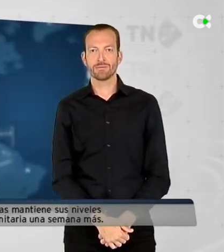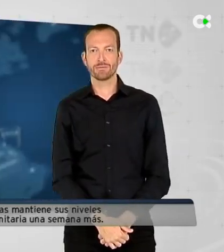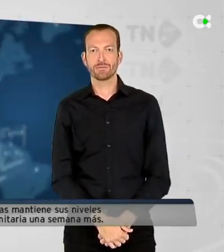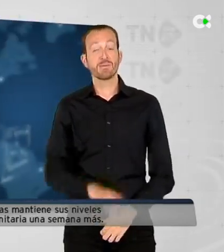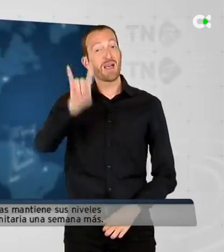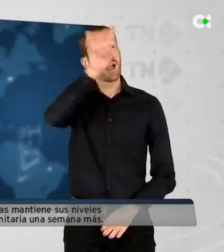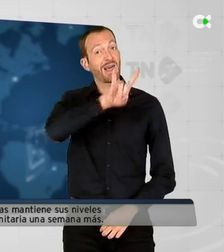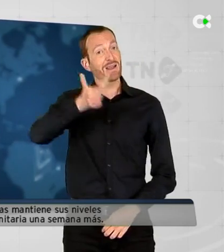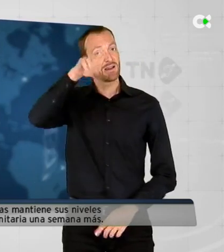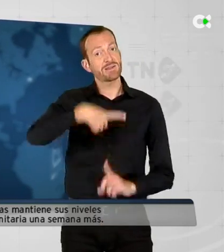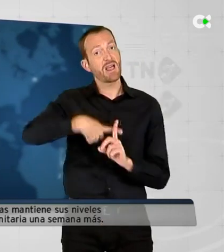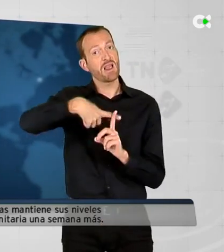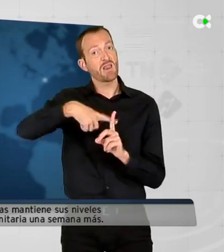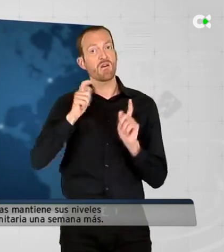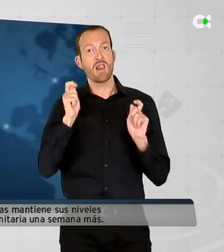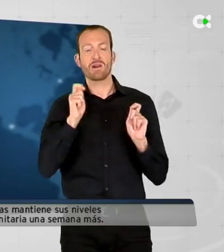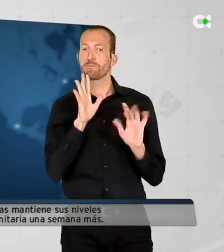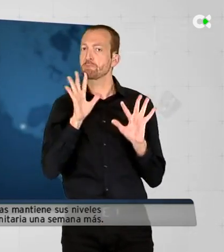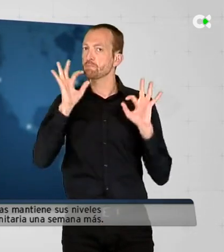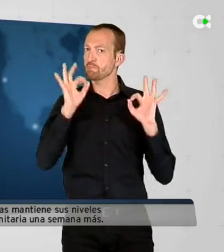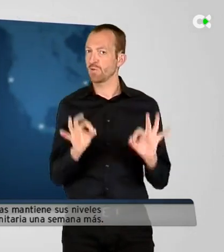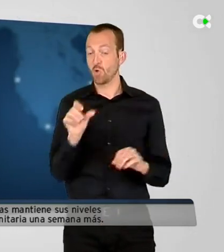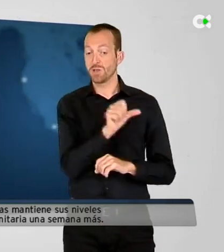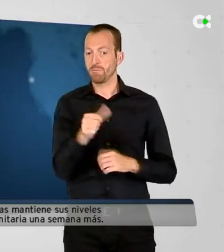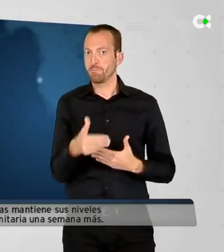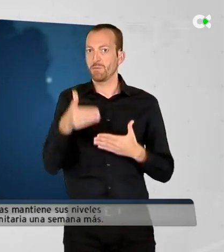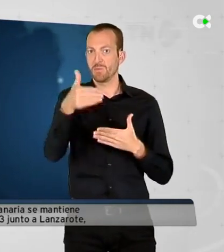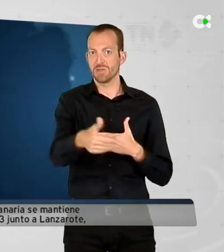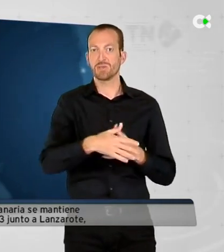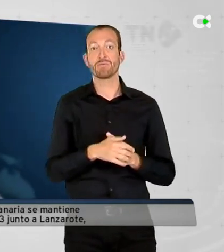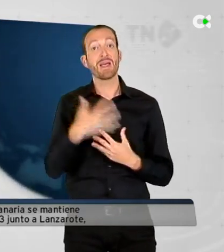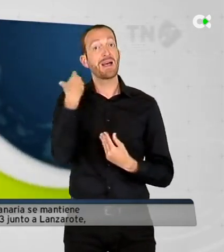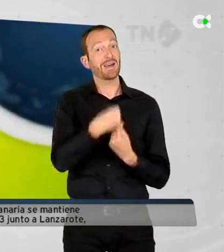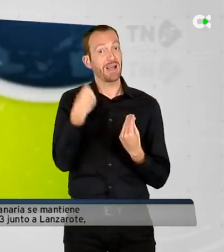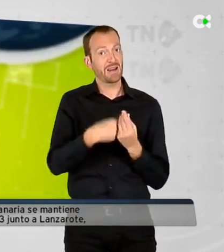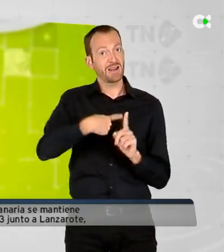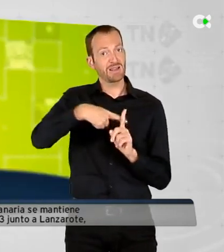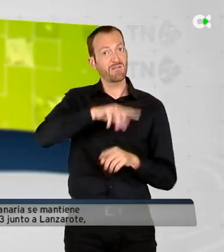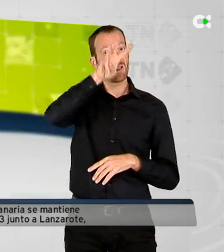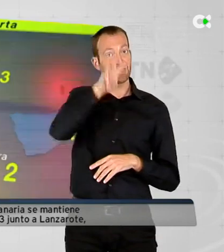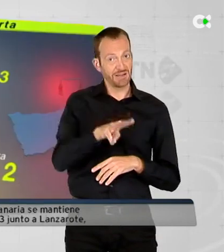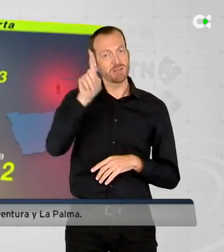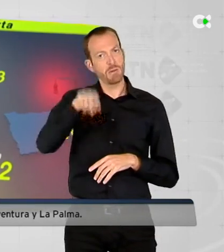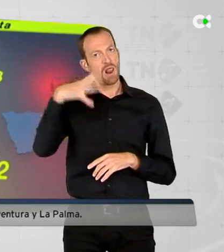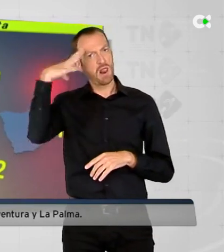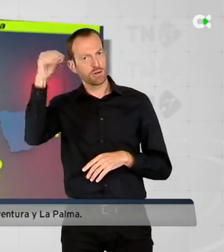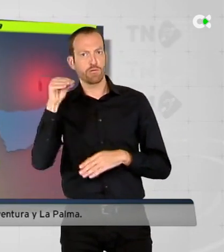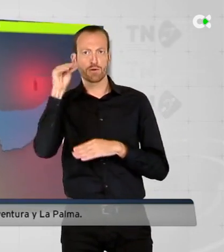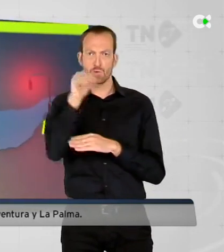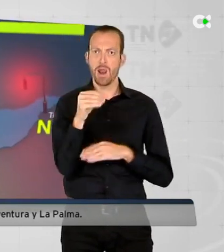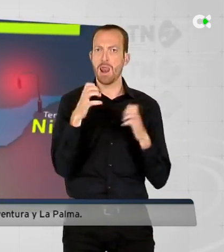y toda Canarias mantiene sus niveles de alerta sanitaria una semana más Gran Canaria se mantiene en nivel 3 junto a Lanzarote